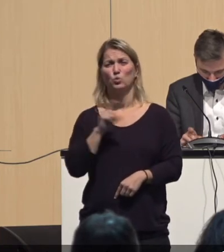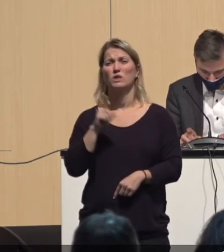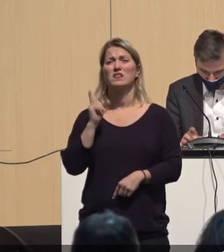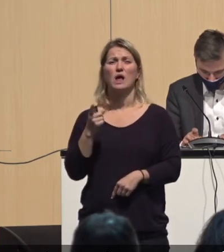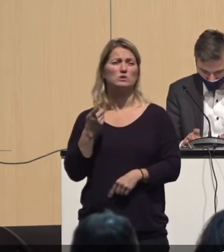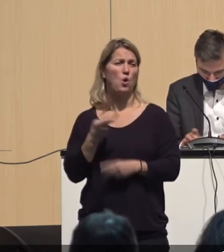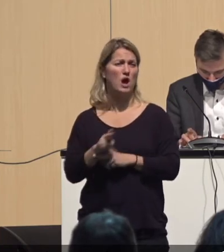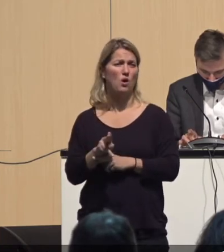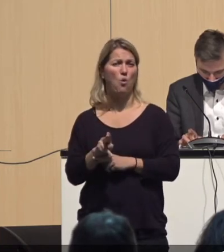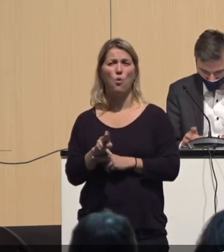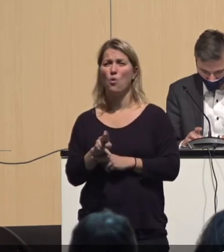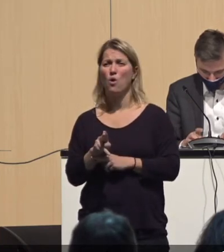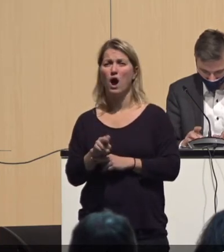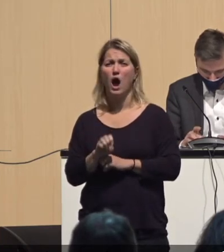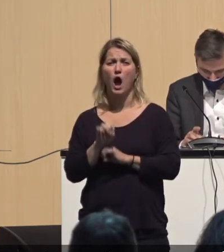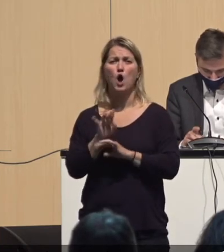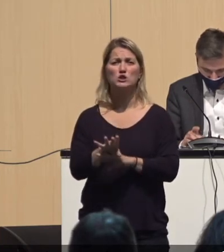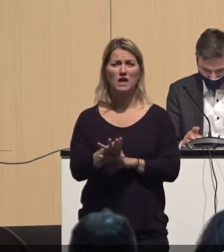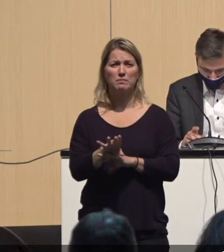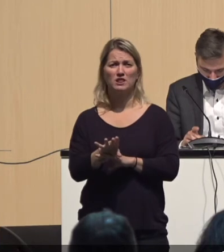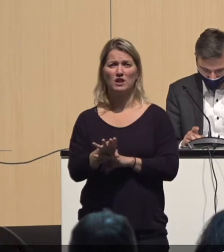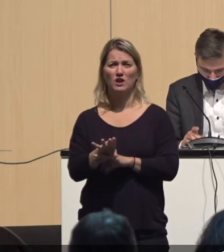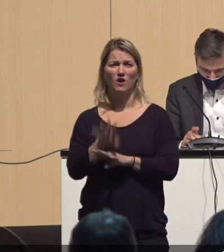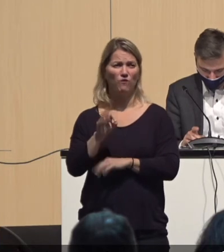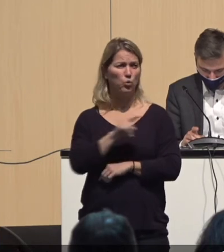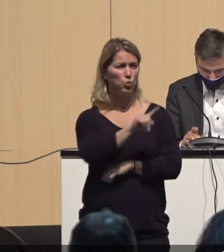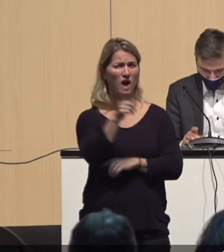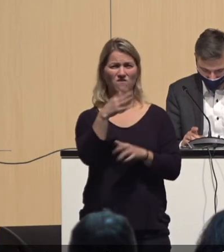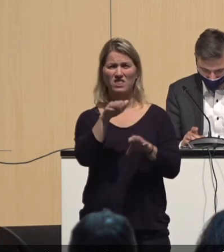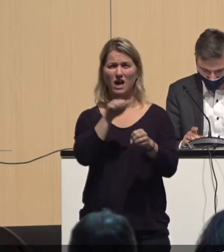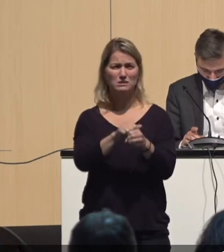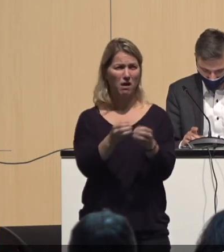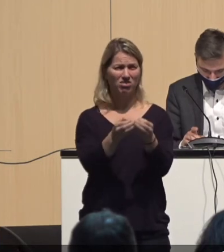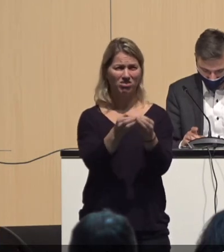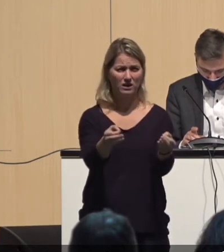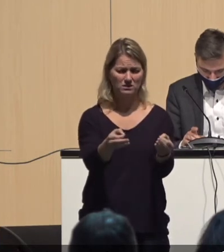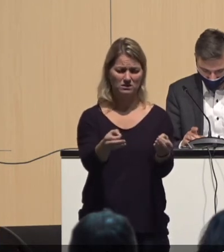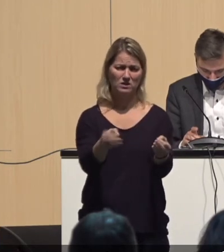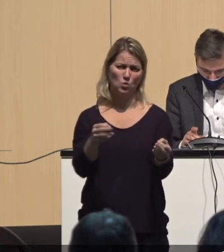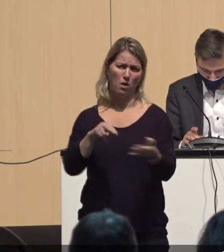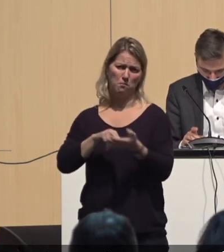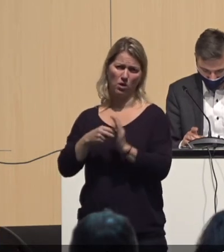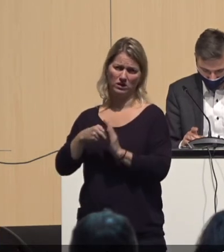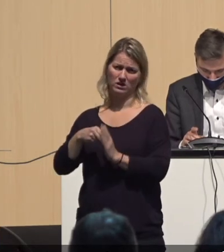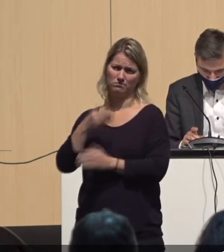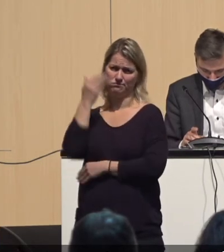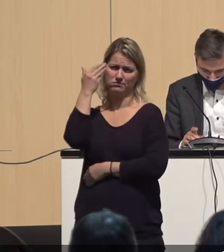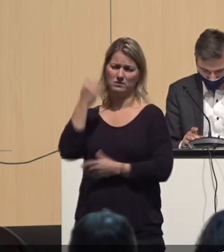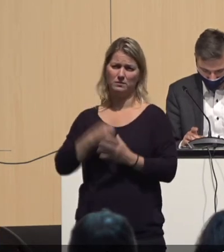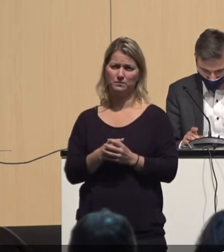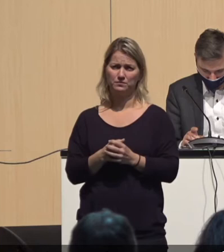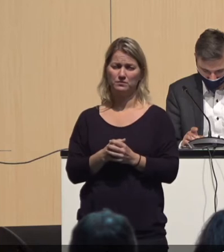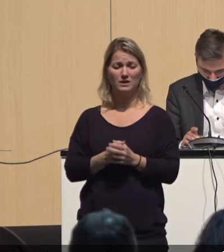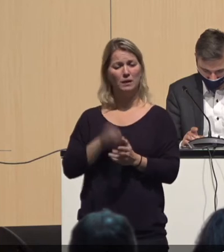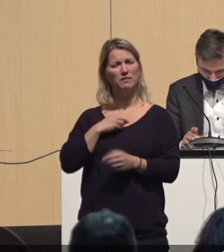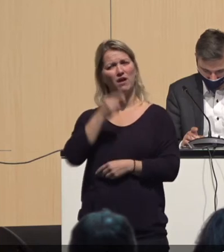Weihnachtsmärkte auszugeben. Und das ist keine kluge Politik. Und nebenbei bemerkt, man kann sich das doch praktisch angucken,